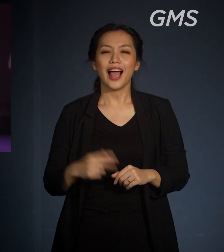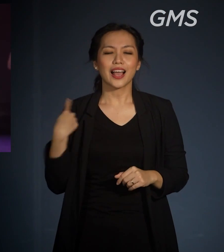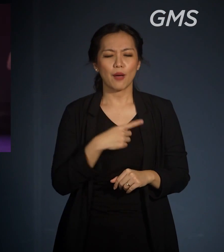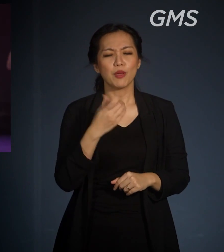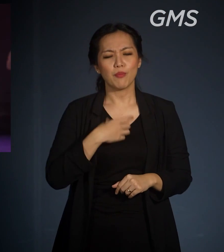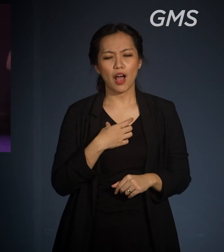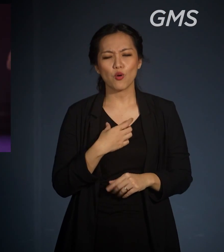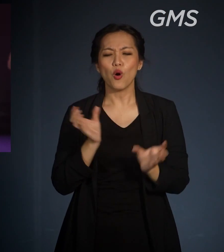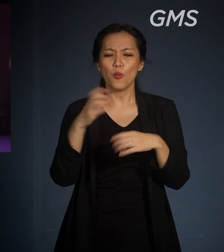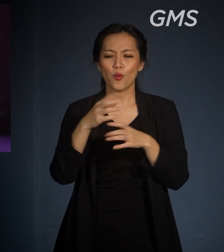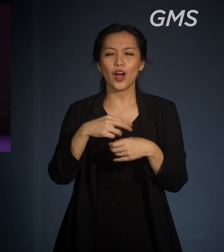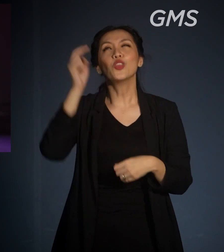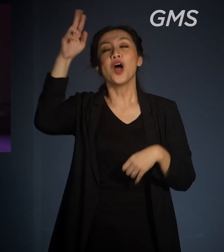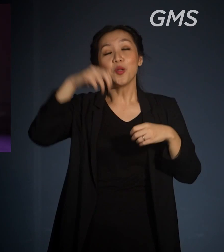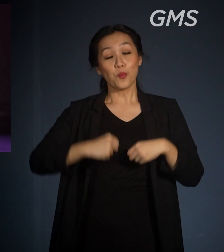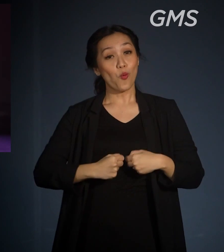dengan hidup kami.